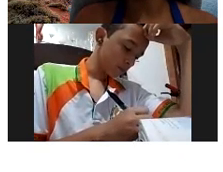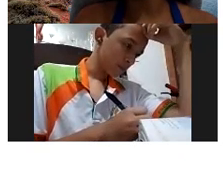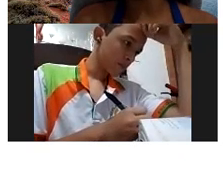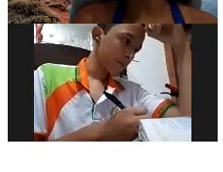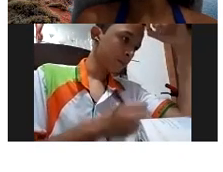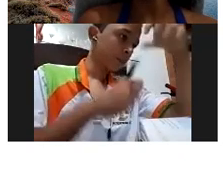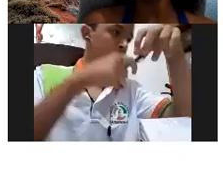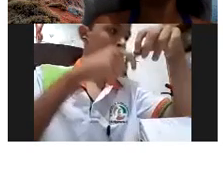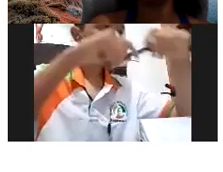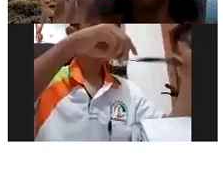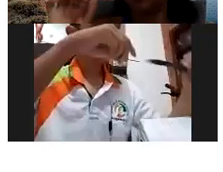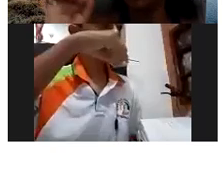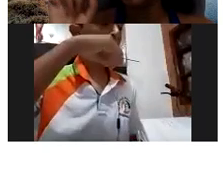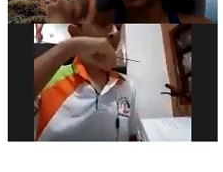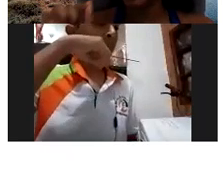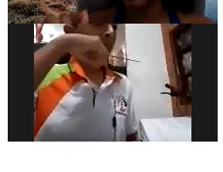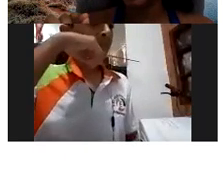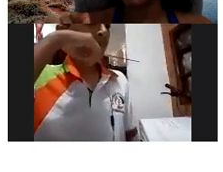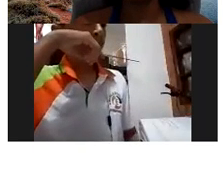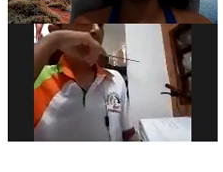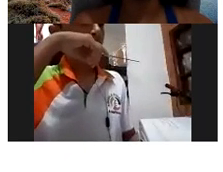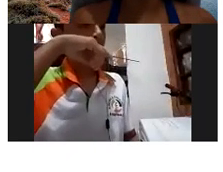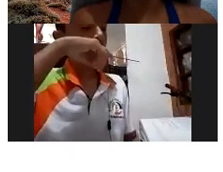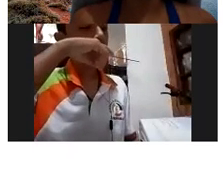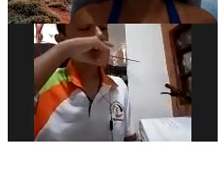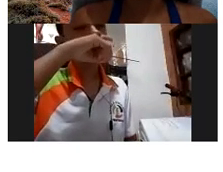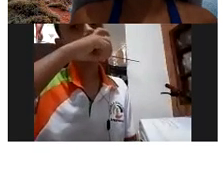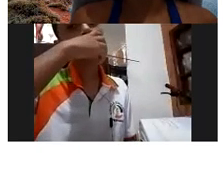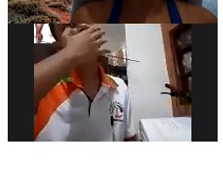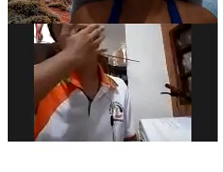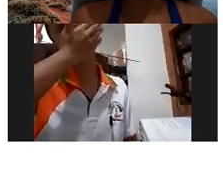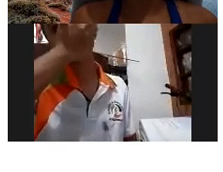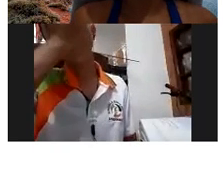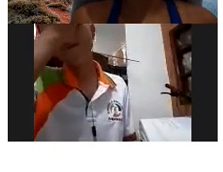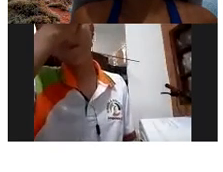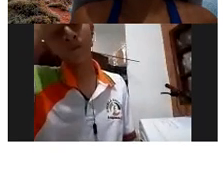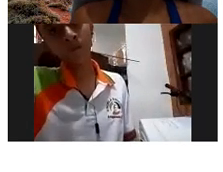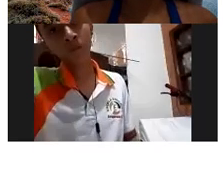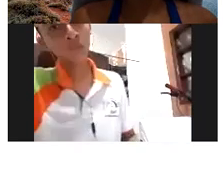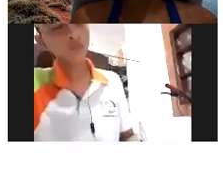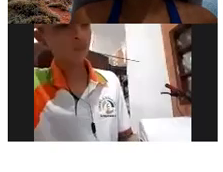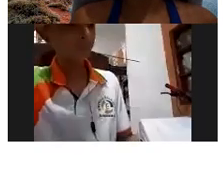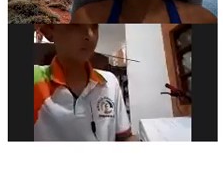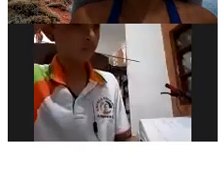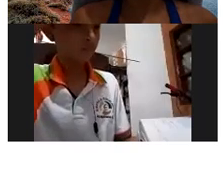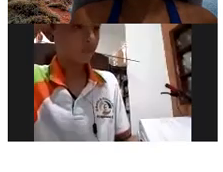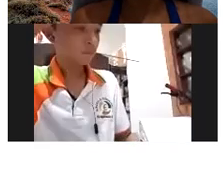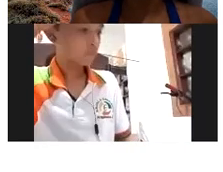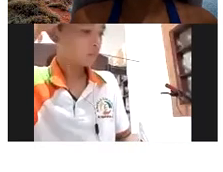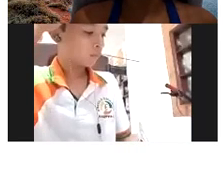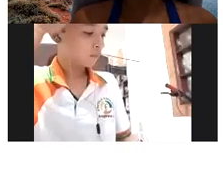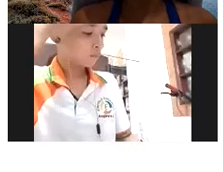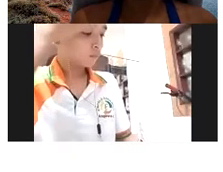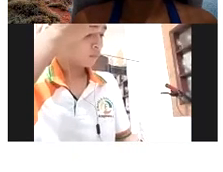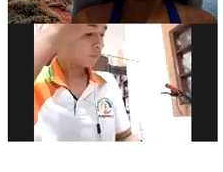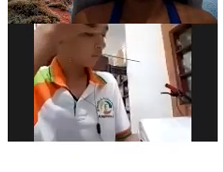e veja só a galera que trocou de lugar Bom dia